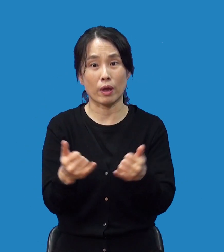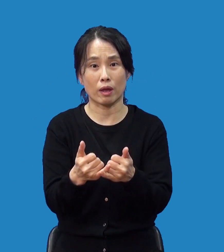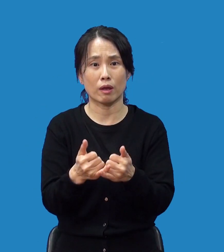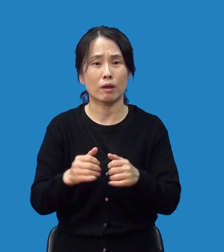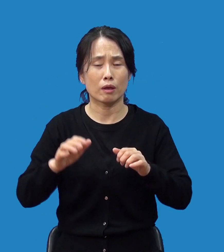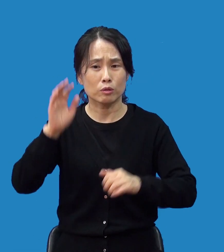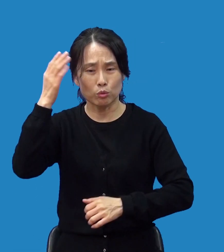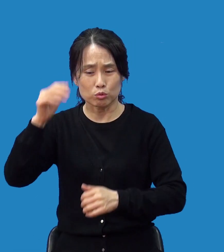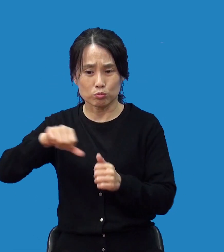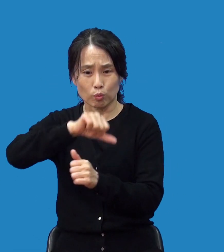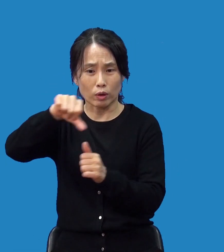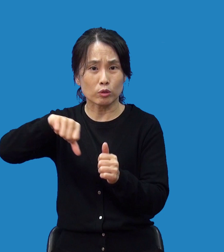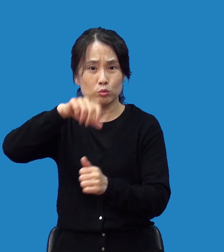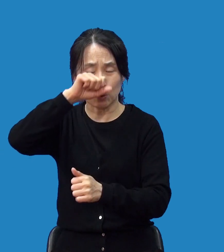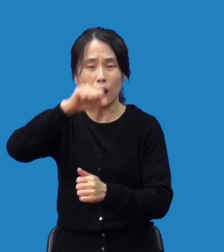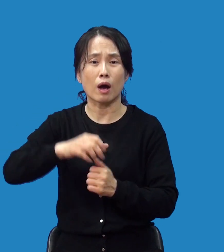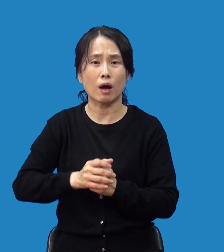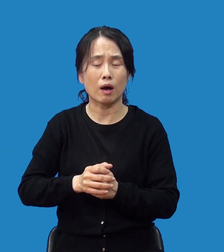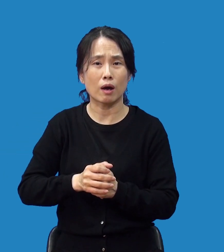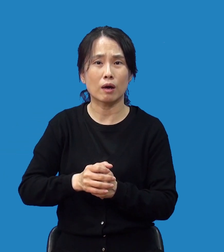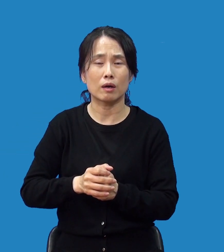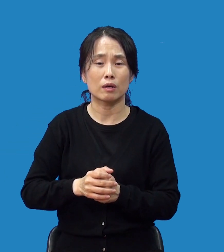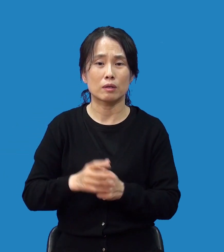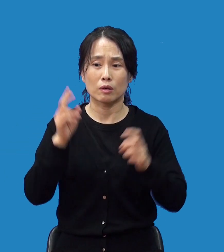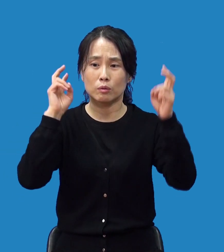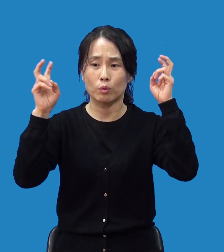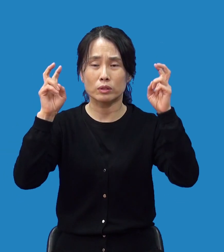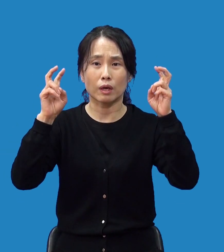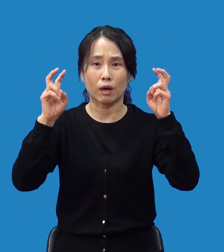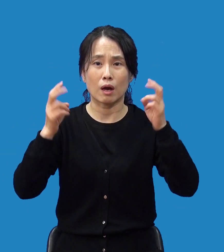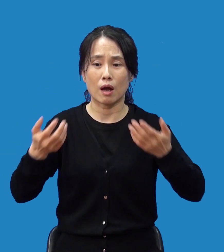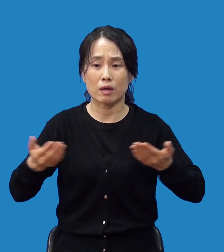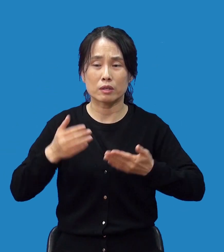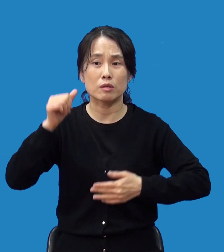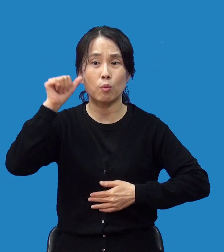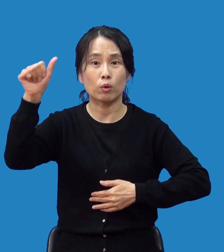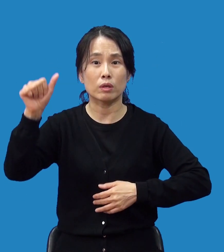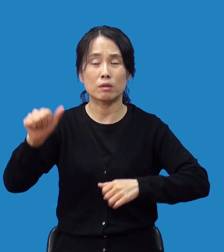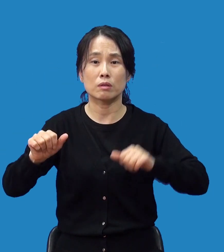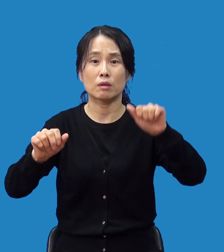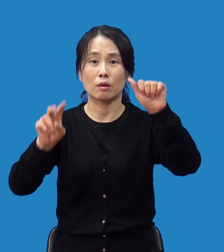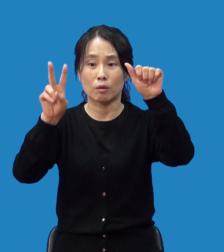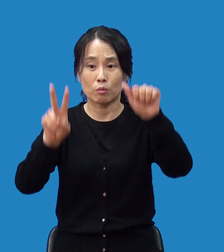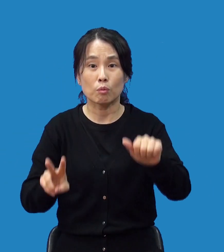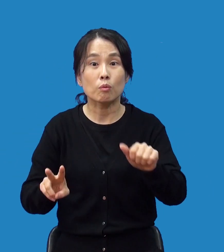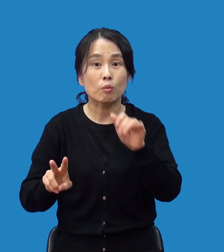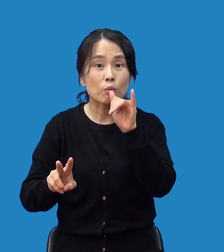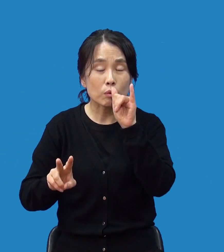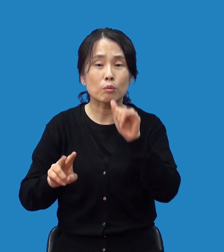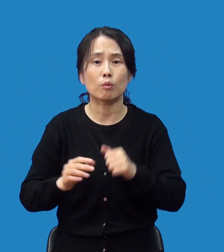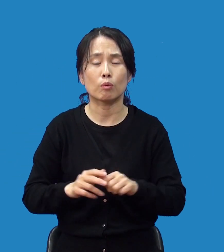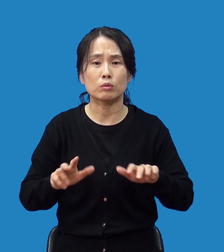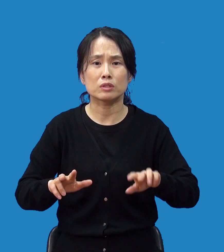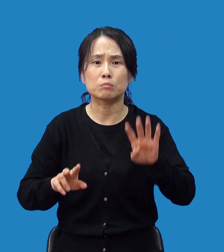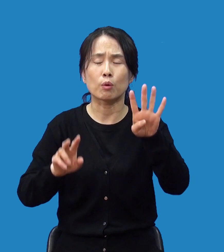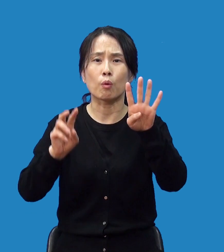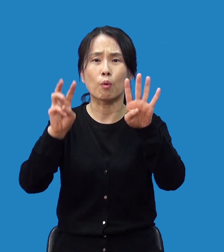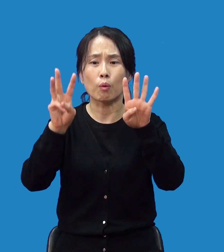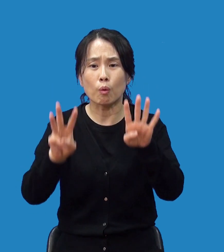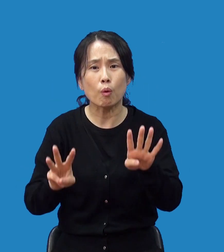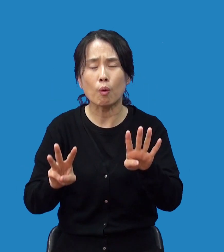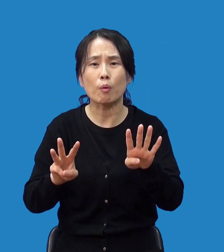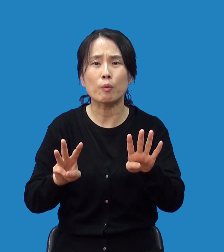좋습니까? 직장에도 5일 근무하고 주 4일 근무제로 이제 바뀌는 그런 또